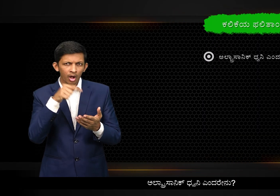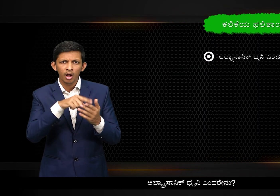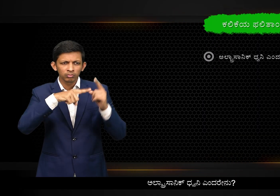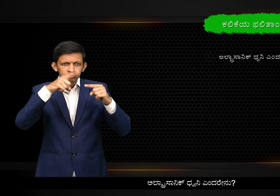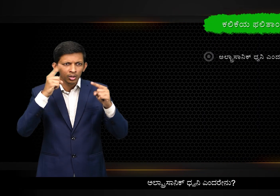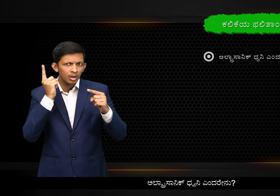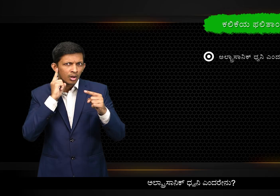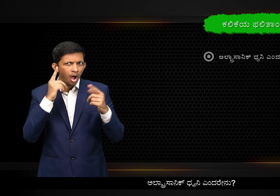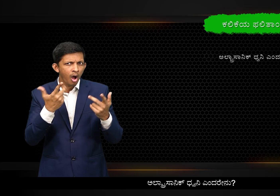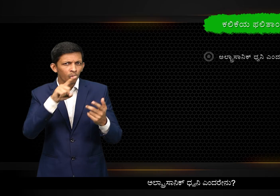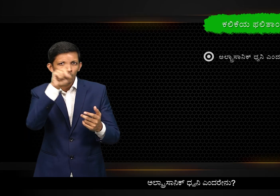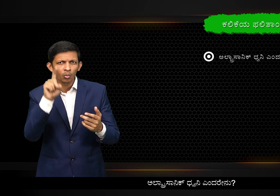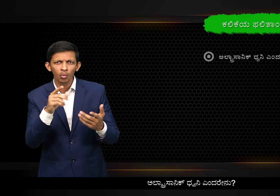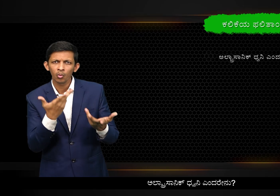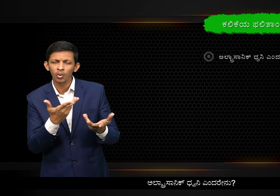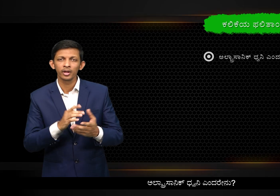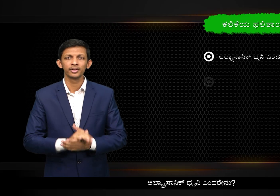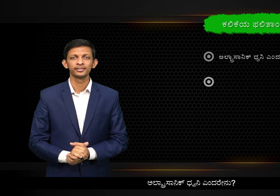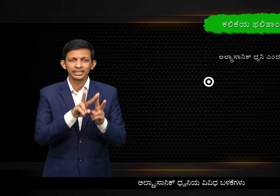ಧ್ವನಿ ಎಂದರೇನು?